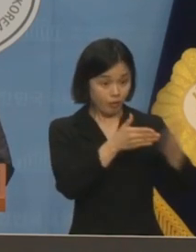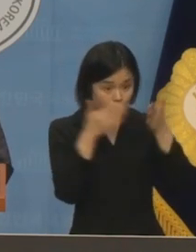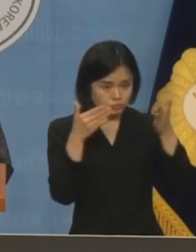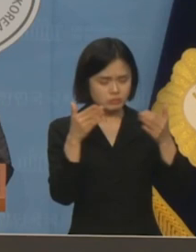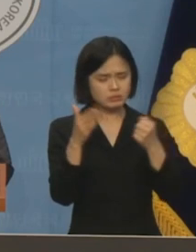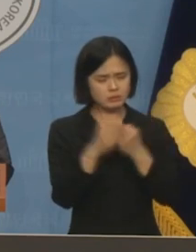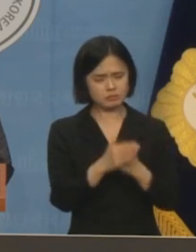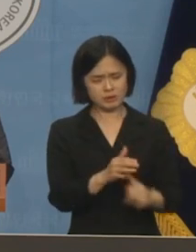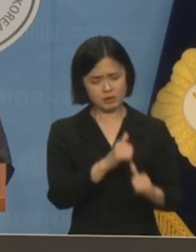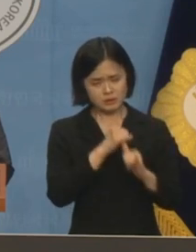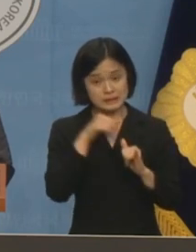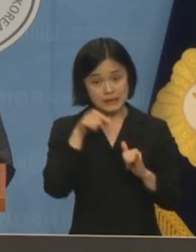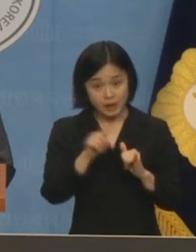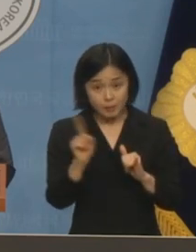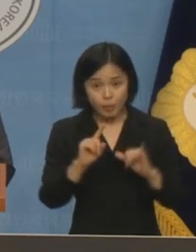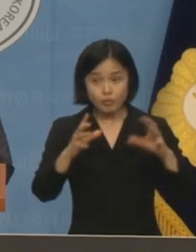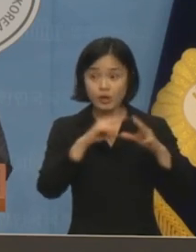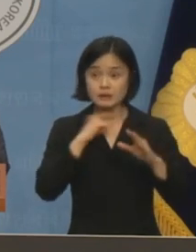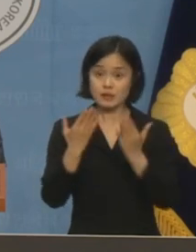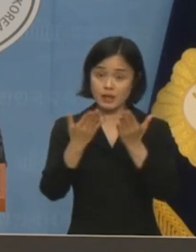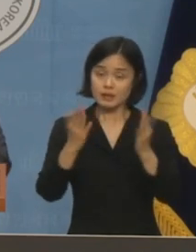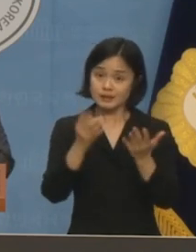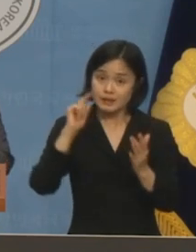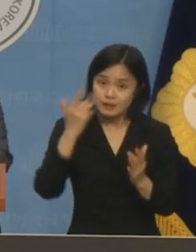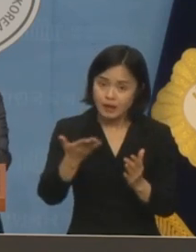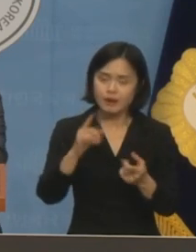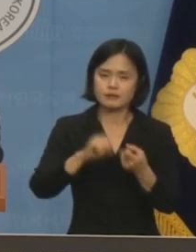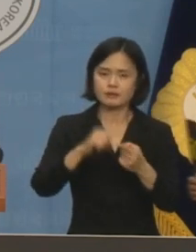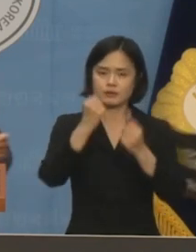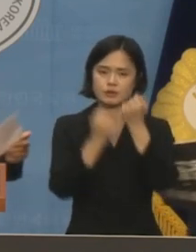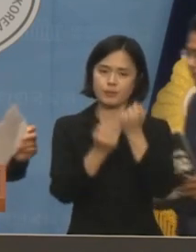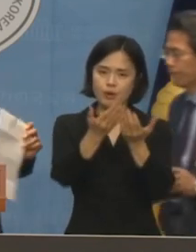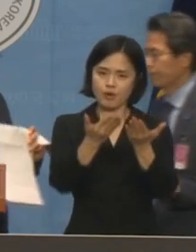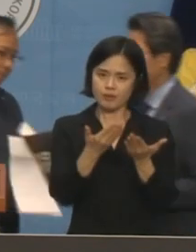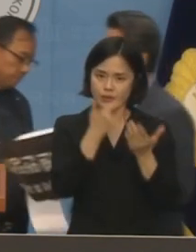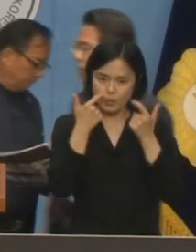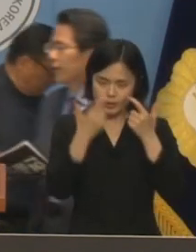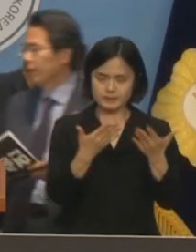정확하게 국민들 앞에 밝혀주시기 바랍니다. 이상입니다.